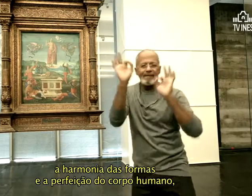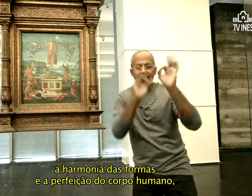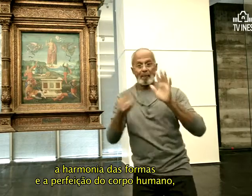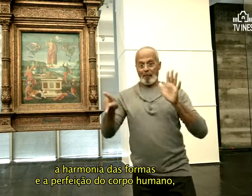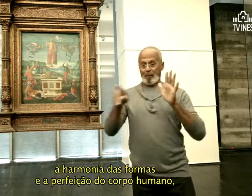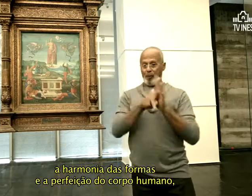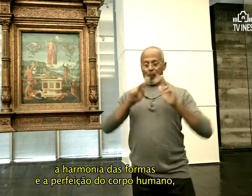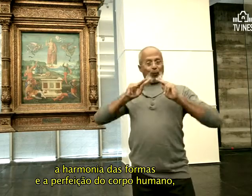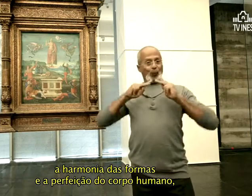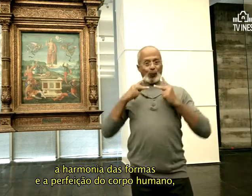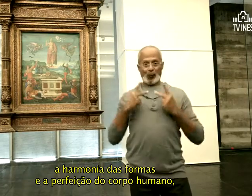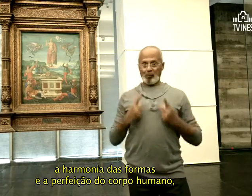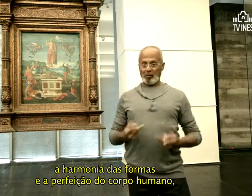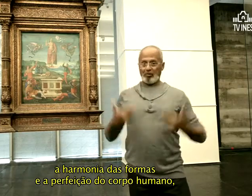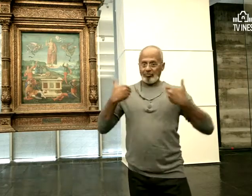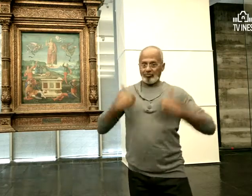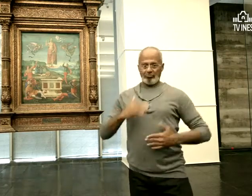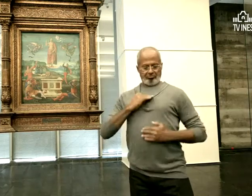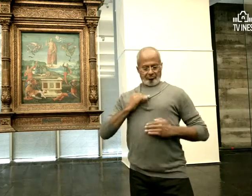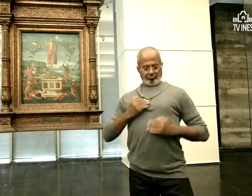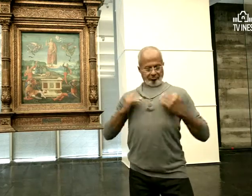e a perfeição do corpo humano,